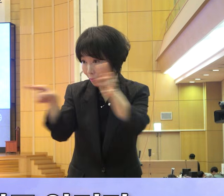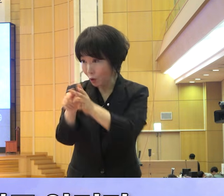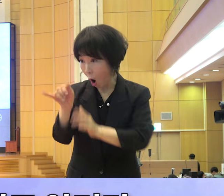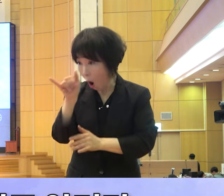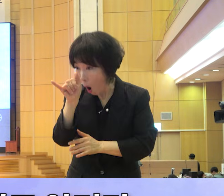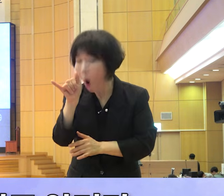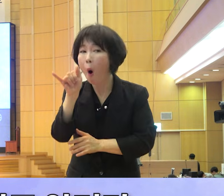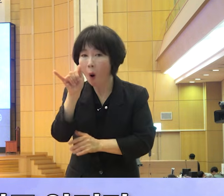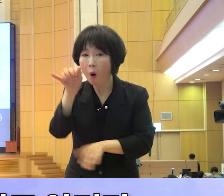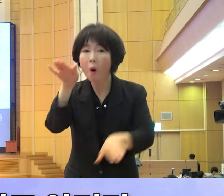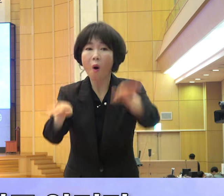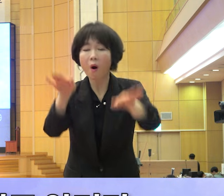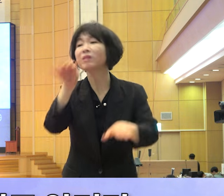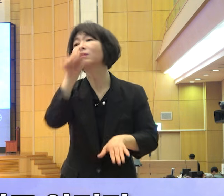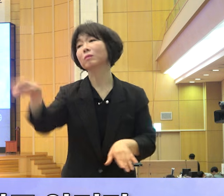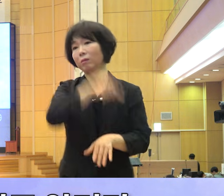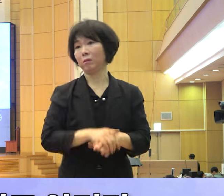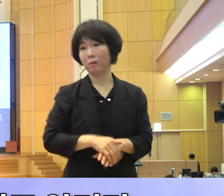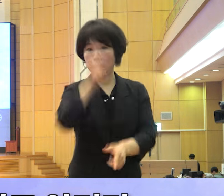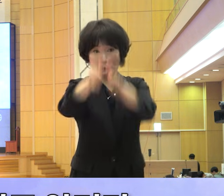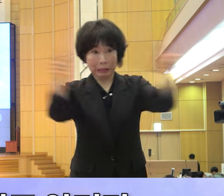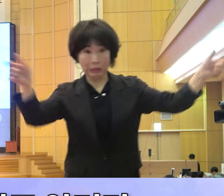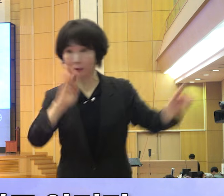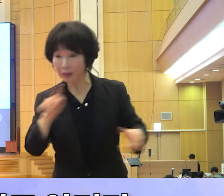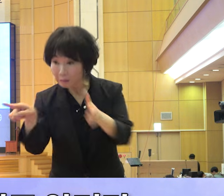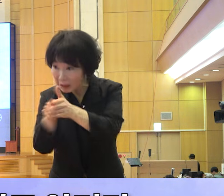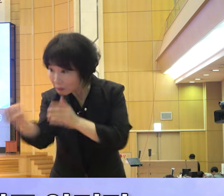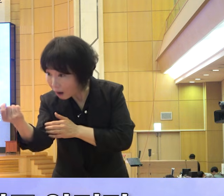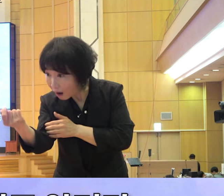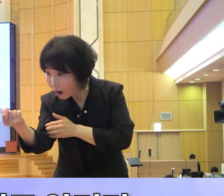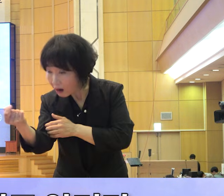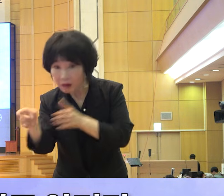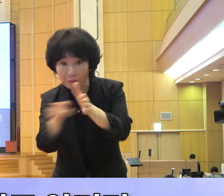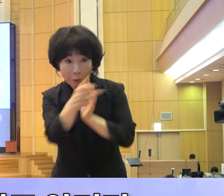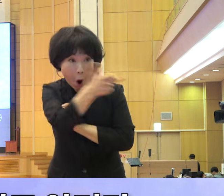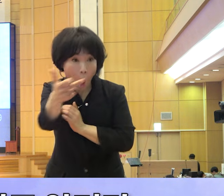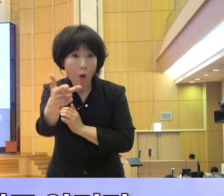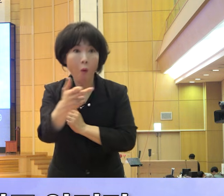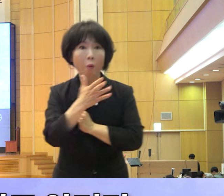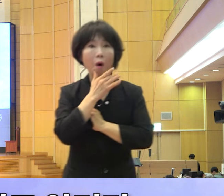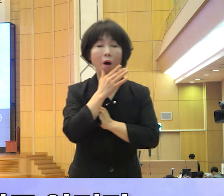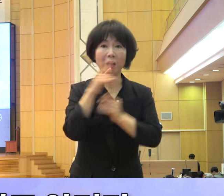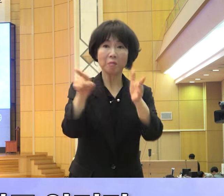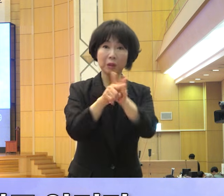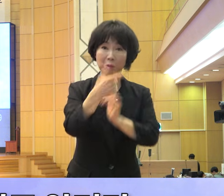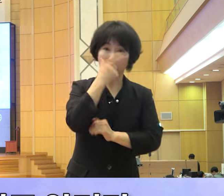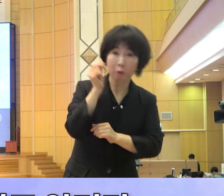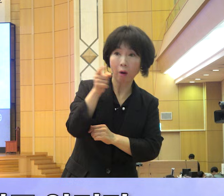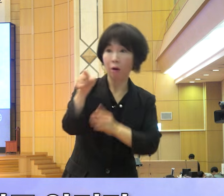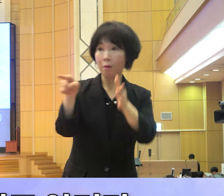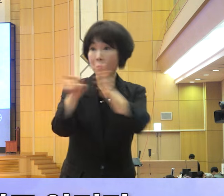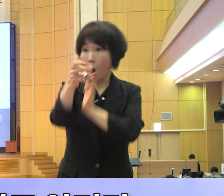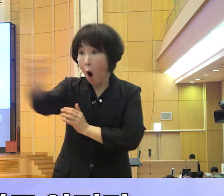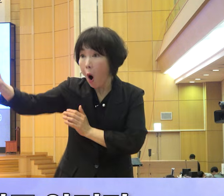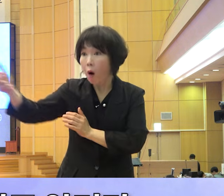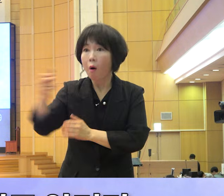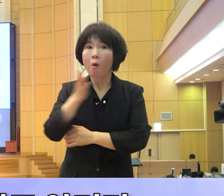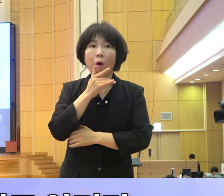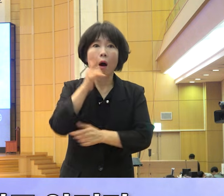믿음이 없는 게 아니라 있긴 있는데 믿음이 적다라고 지적받는 사람도 있고, 조금 전에 가나안인처럼 내